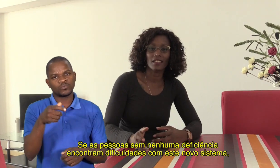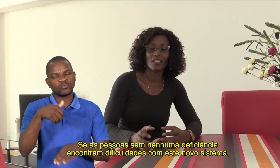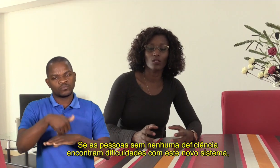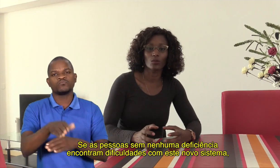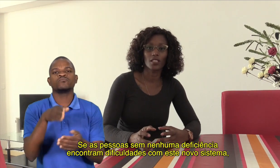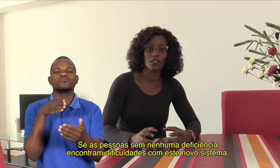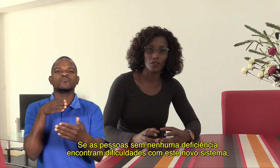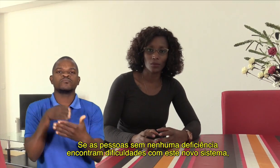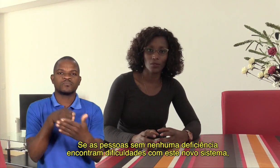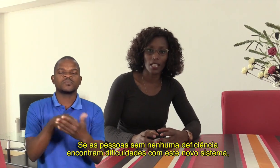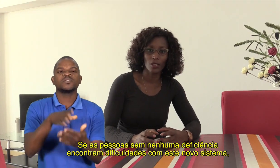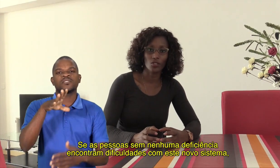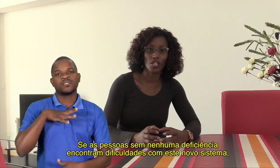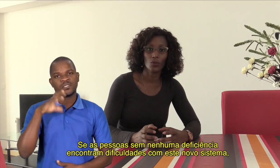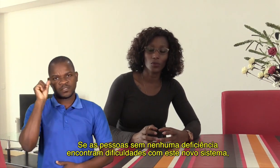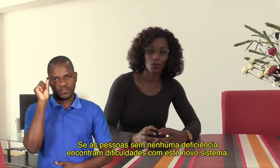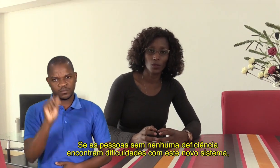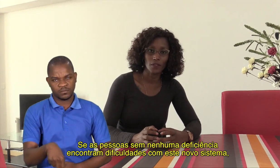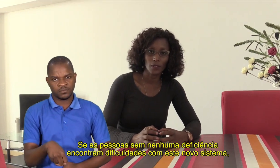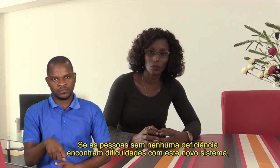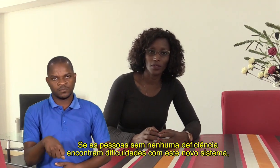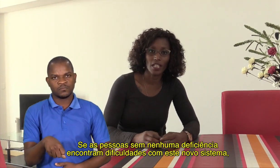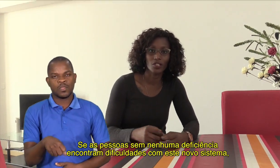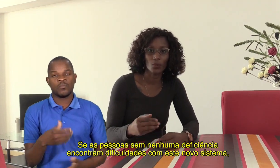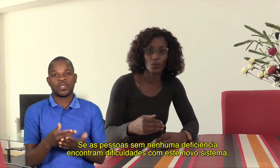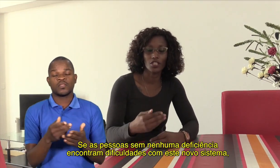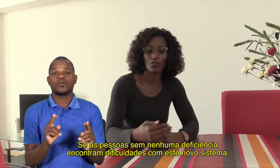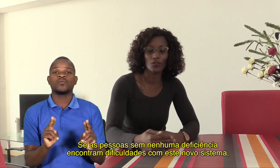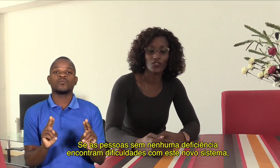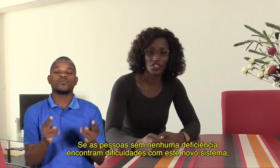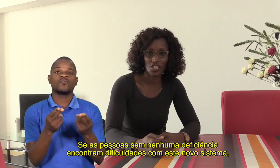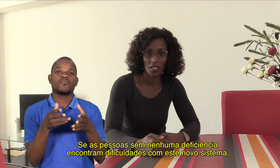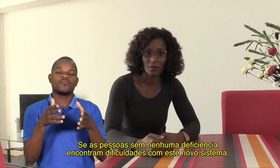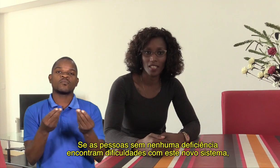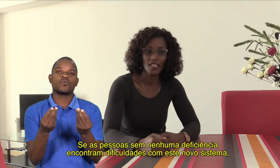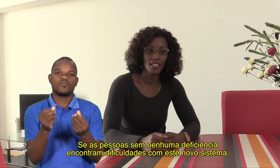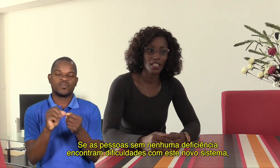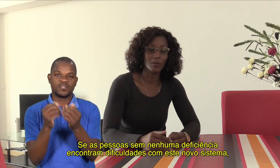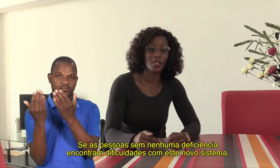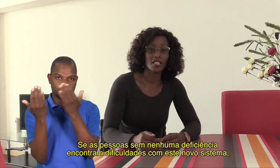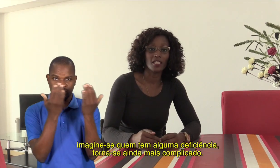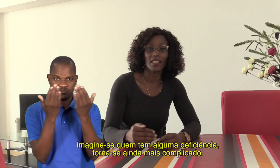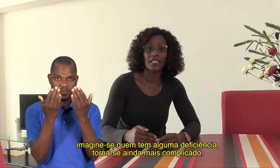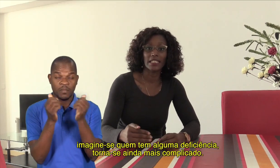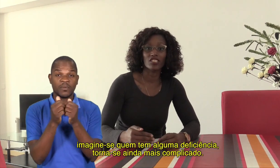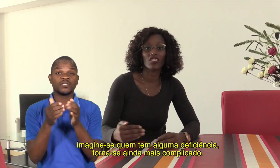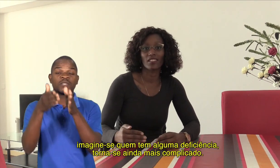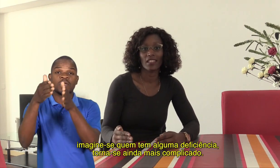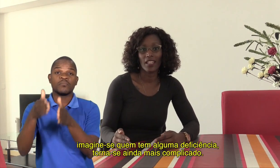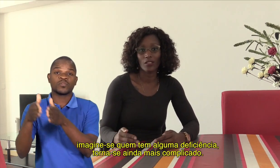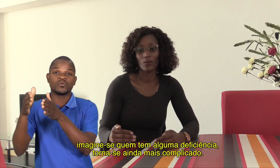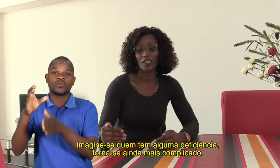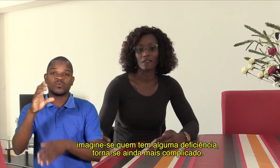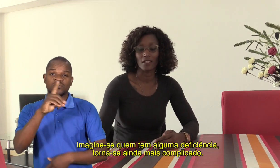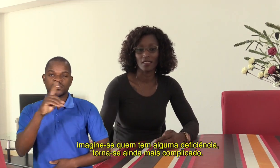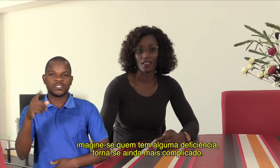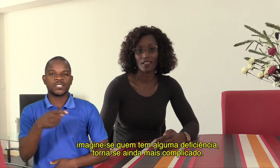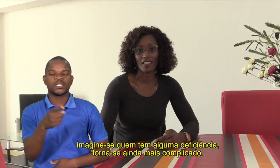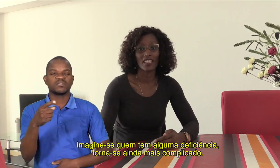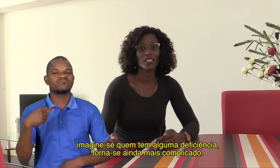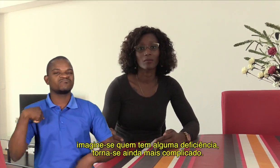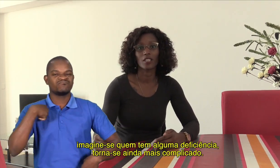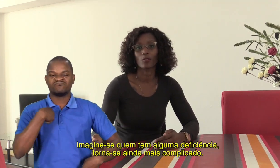sentem alguma dificuldade ou já encontram dificuldades com este novo sistema imaginem aqueles que têm uma